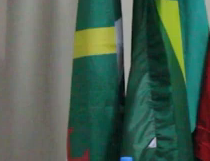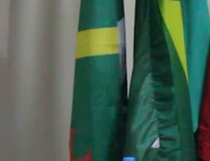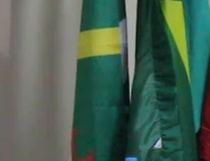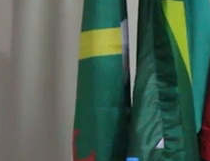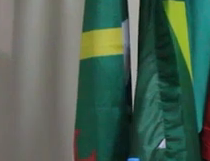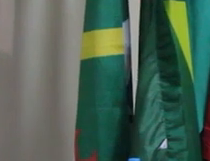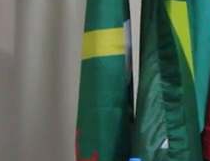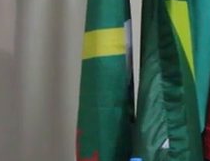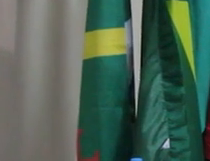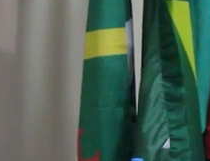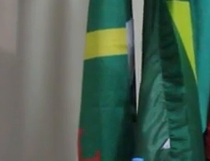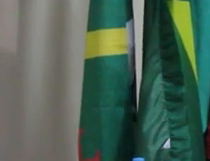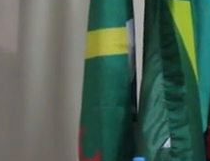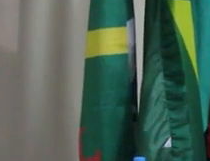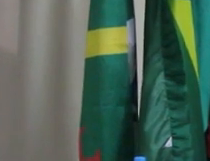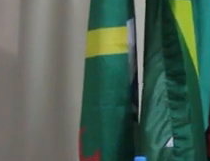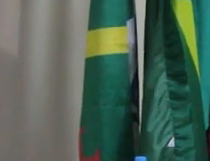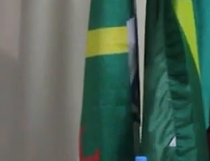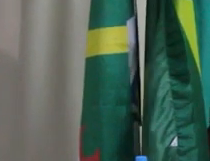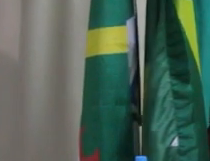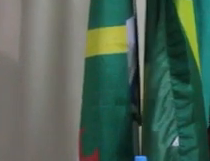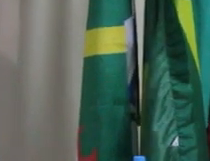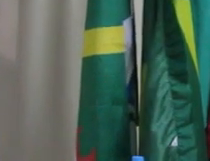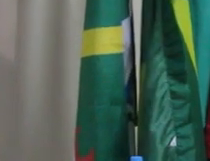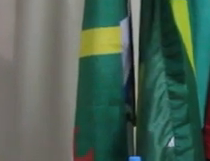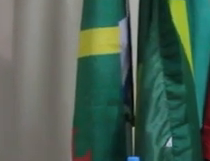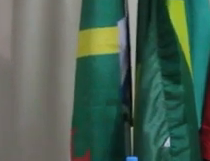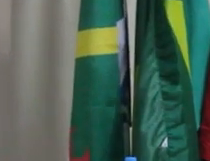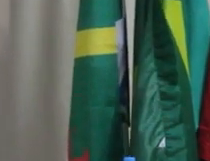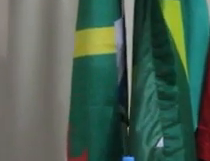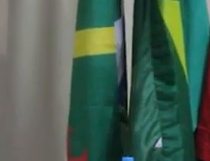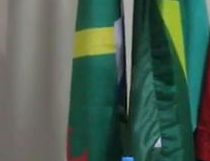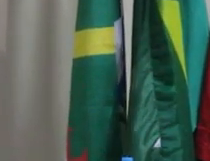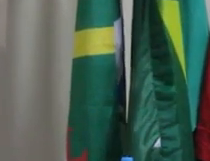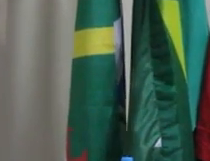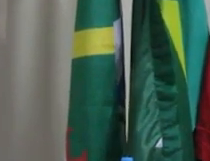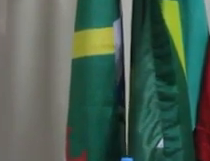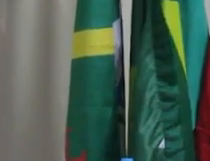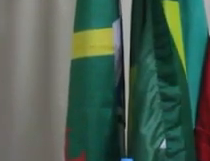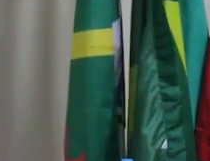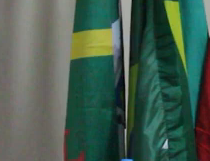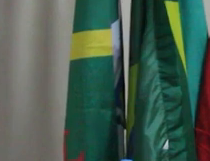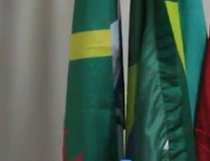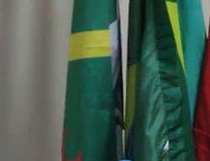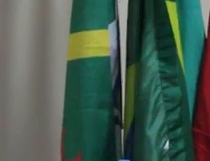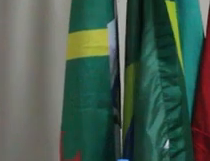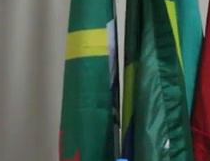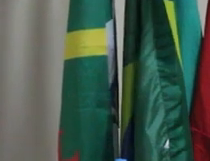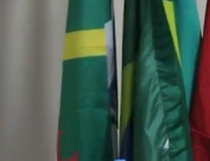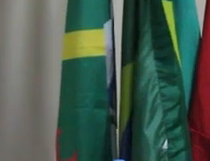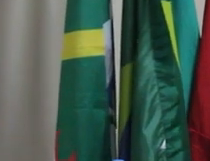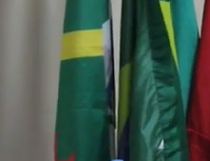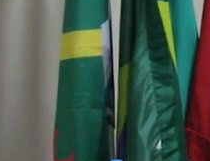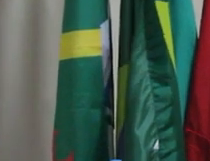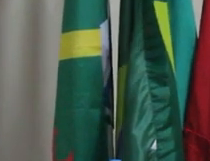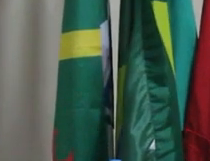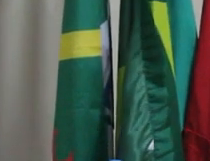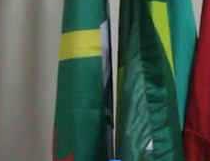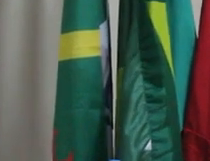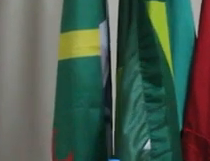ouvir. Então, se nós não formos ouvidos, se o que a gente pensa aqui não chegar no Estado, nós estamos perdendo